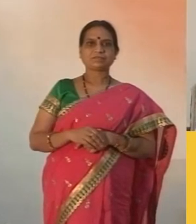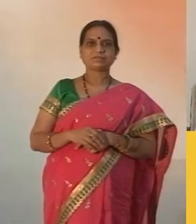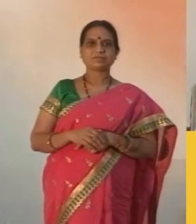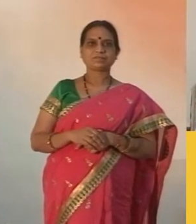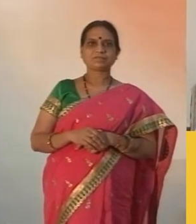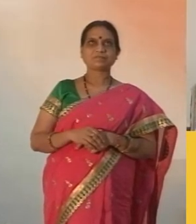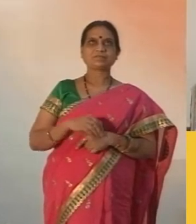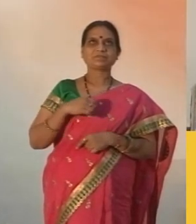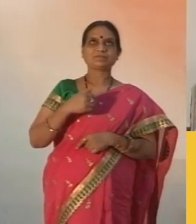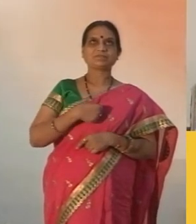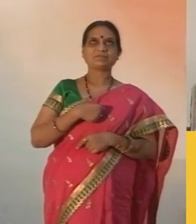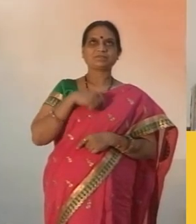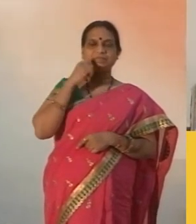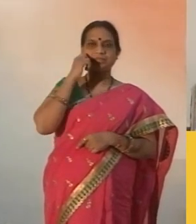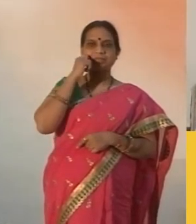अपने पिता,